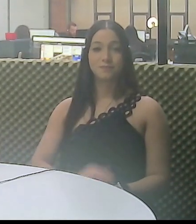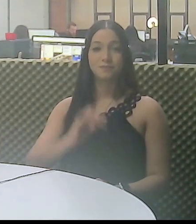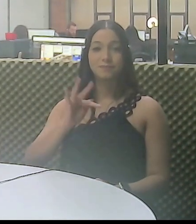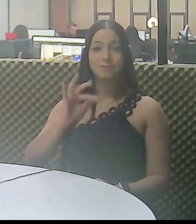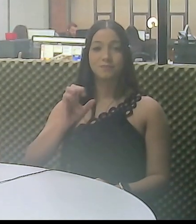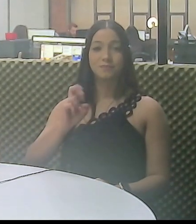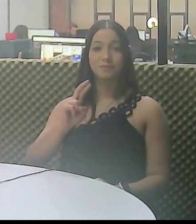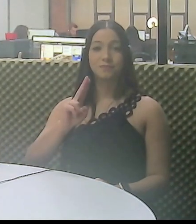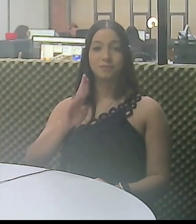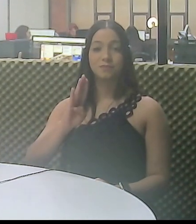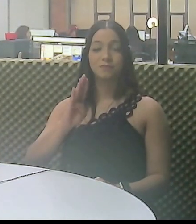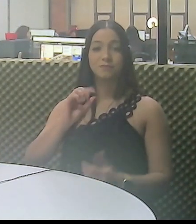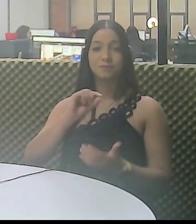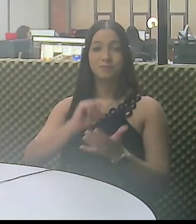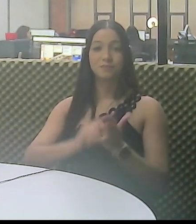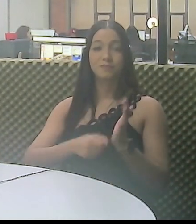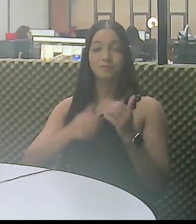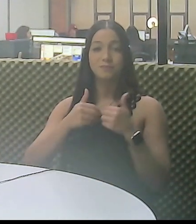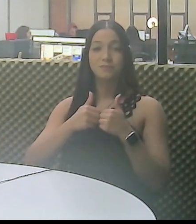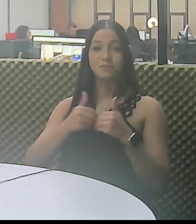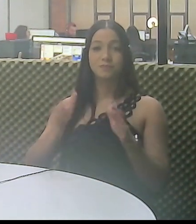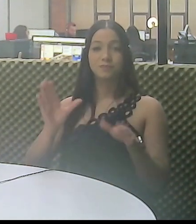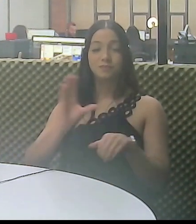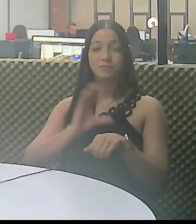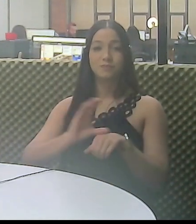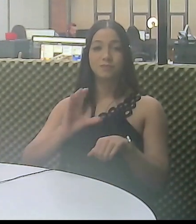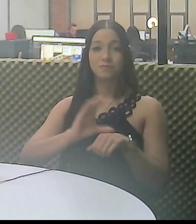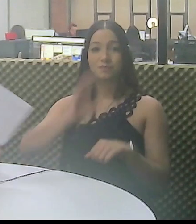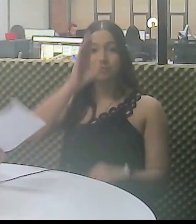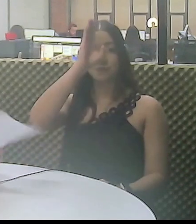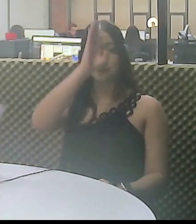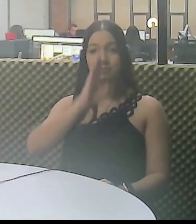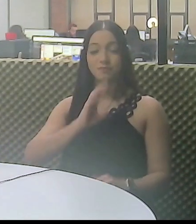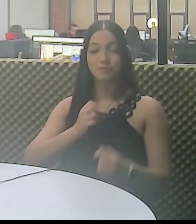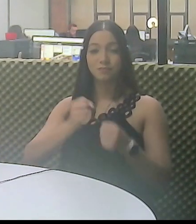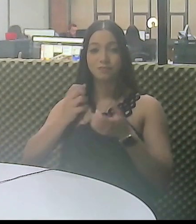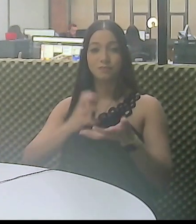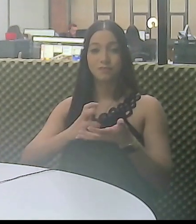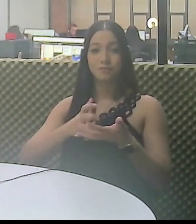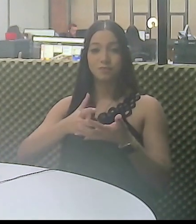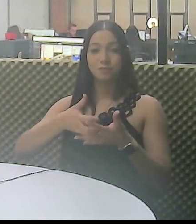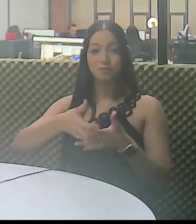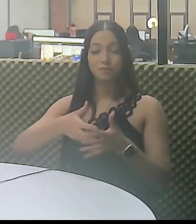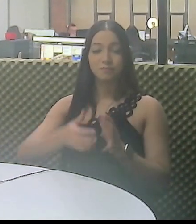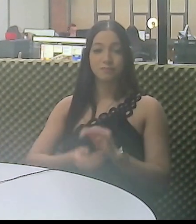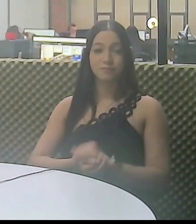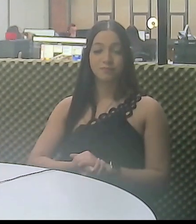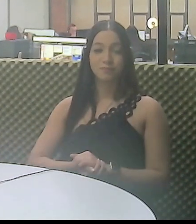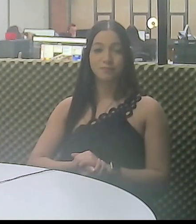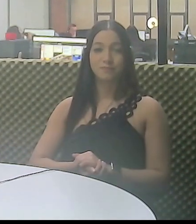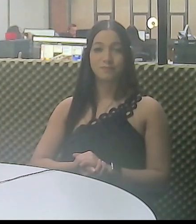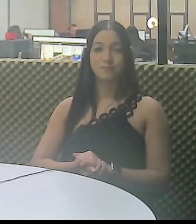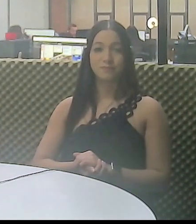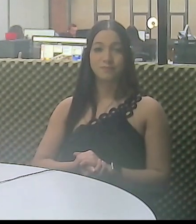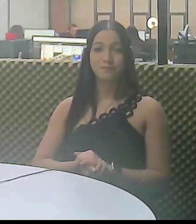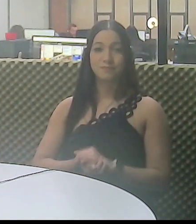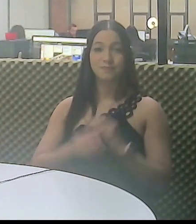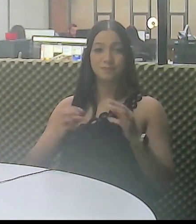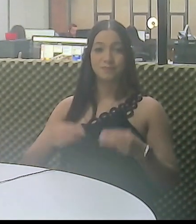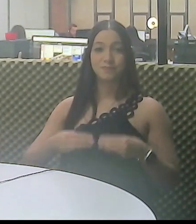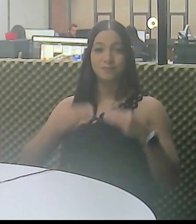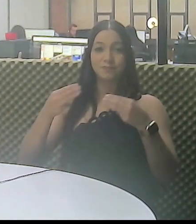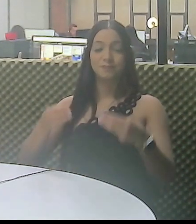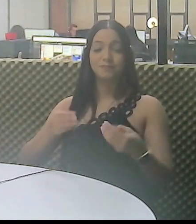Ferube continua com inscrições abertas para curso gratuito de tratorista. E ainda, Ministério